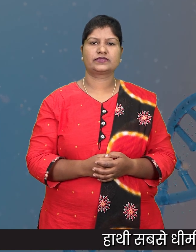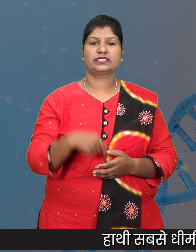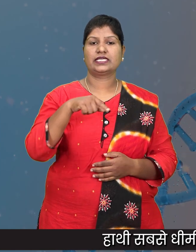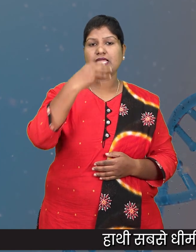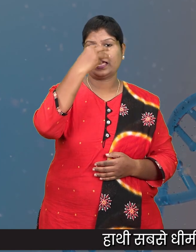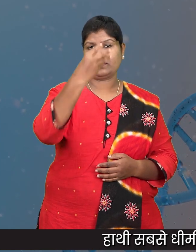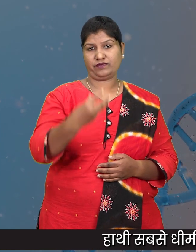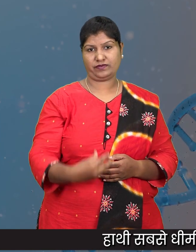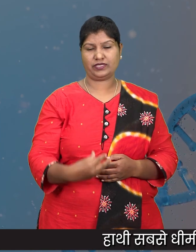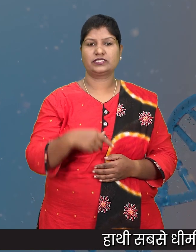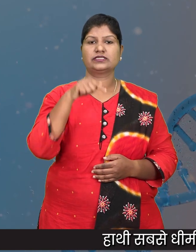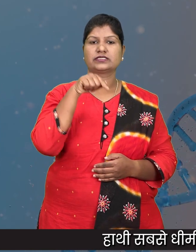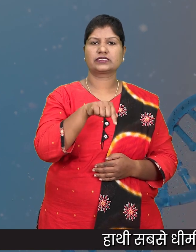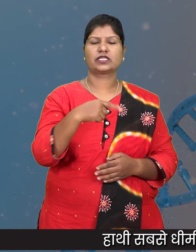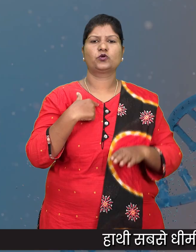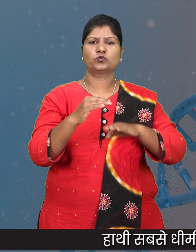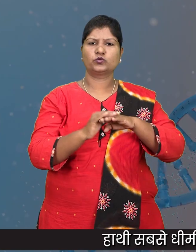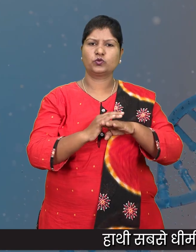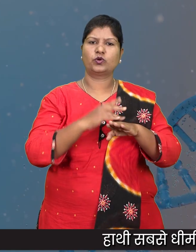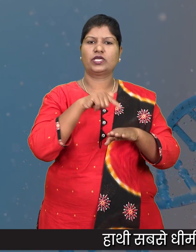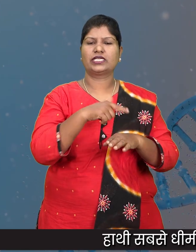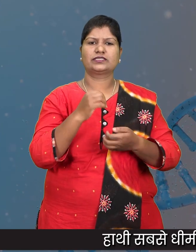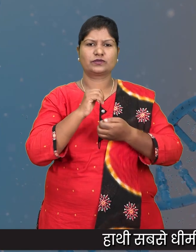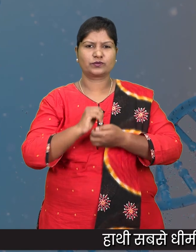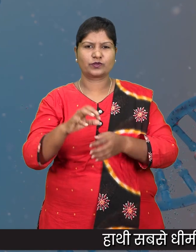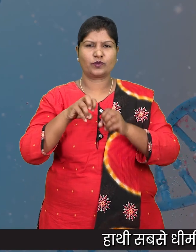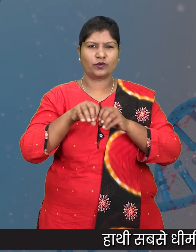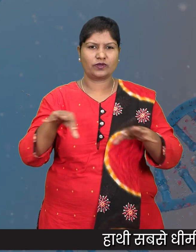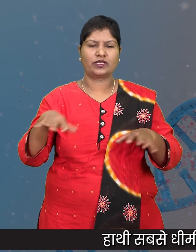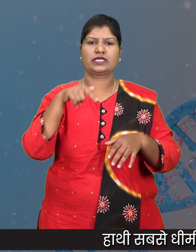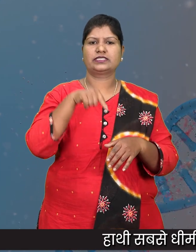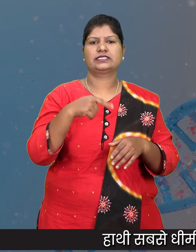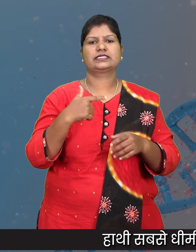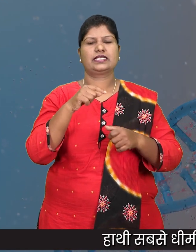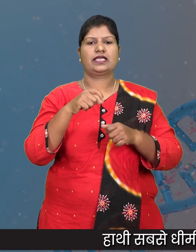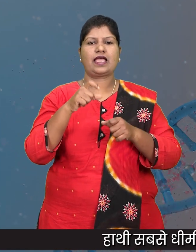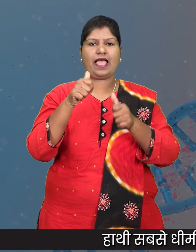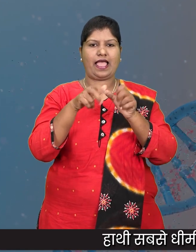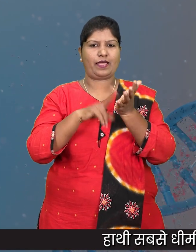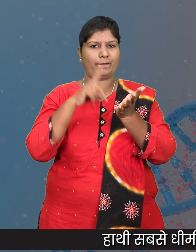हाथी सबसे धीमी गति से प्रजनन करने वाले जानवर है।